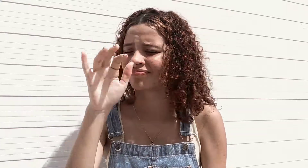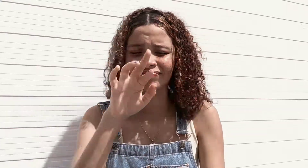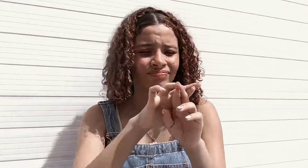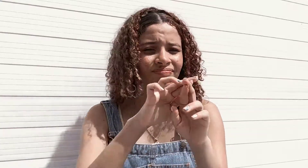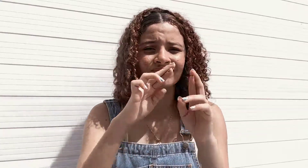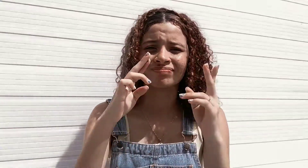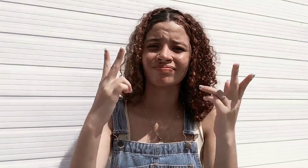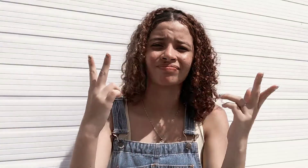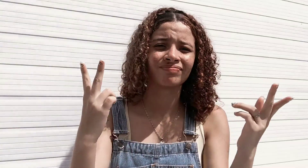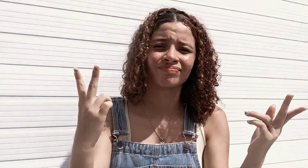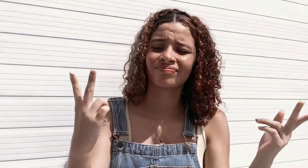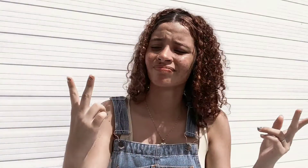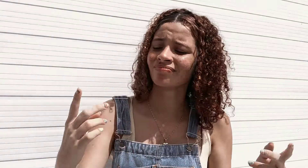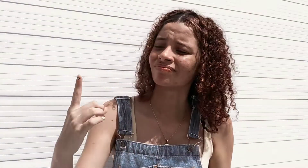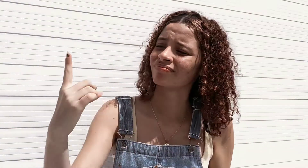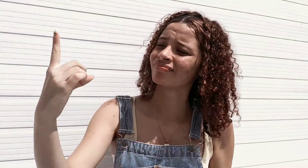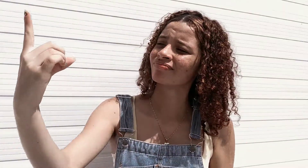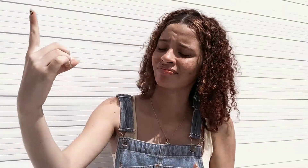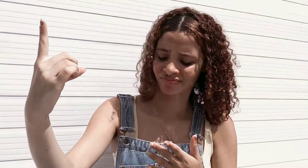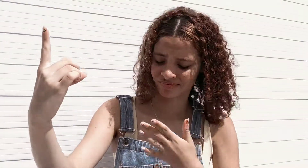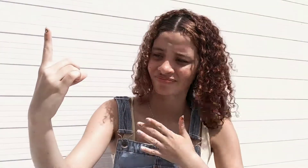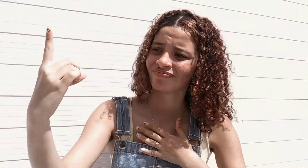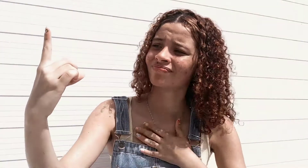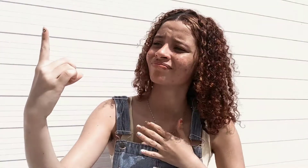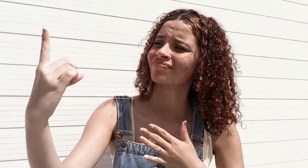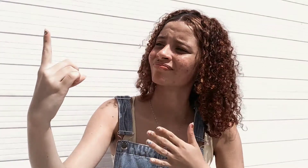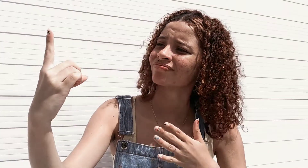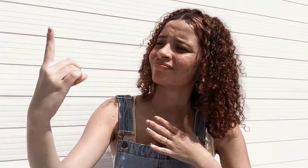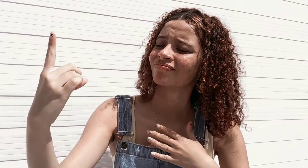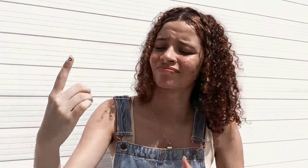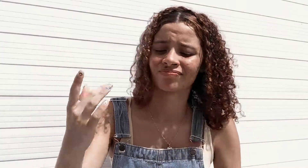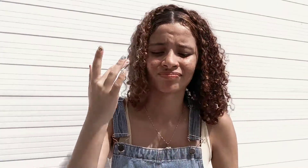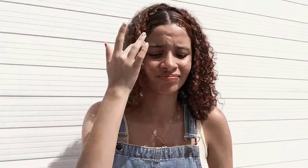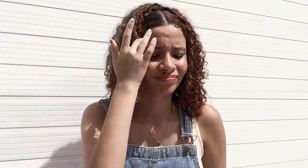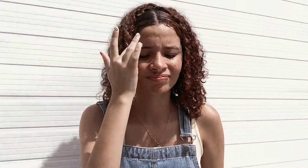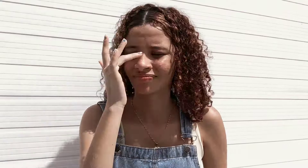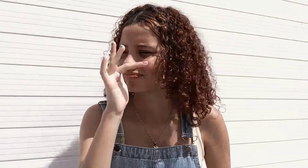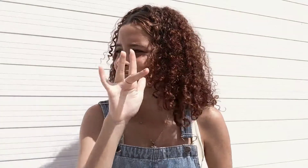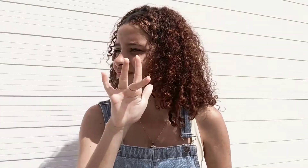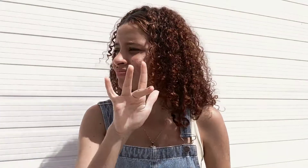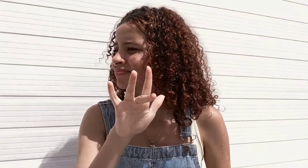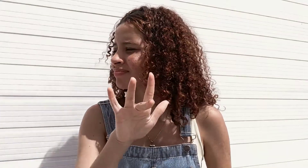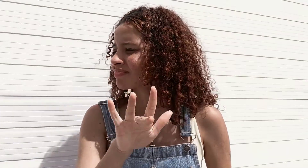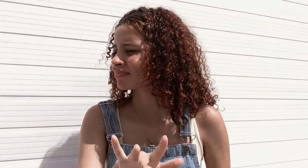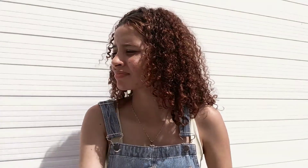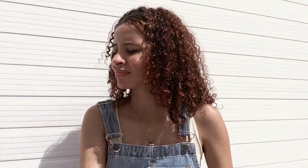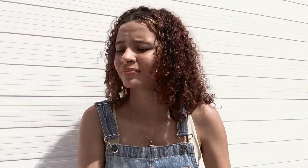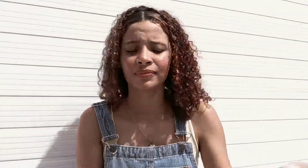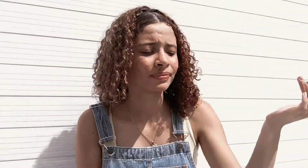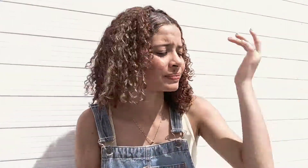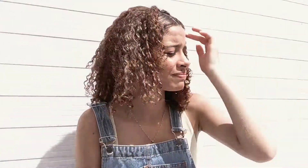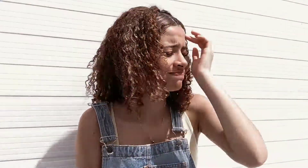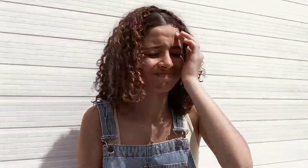diferenciar você de mim Não sei, não